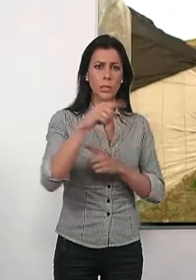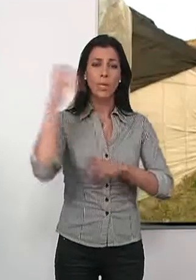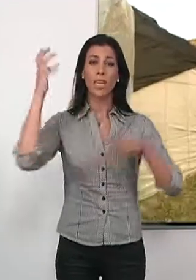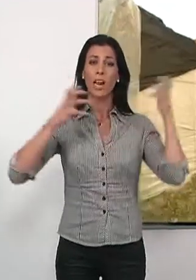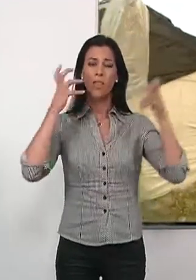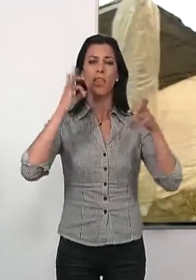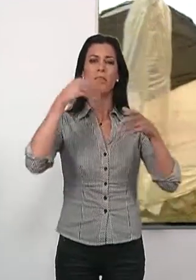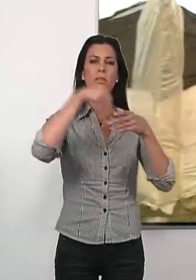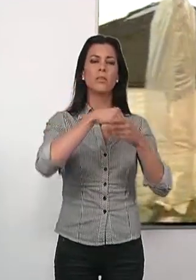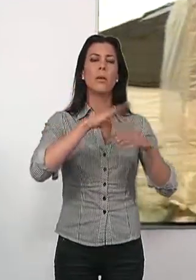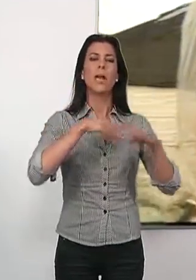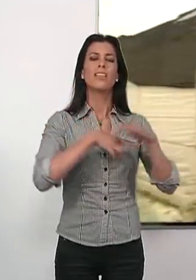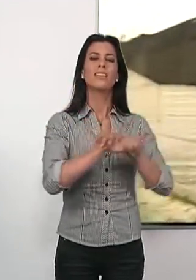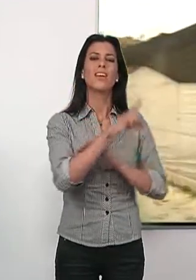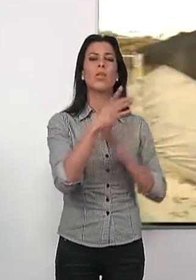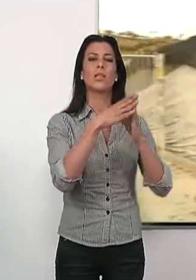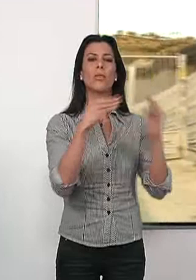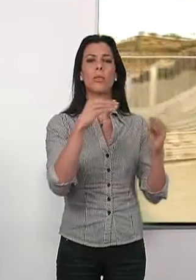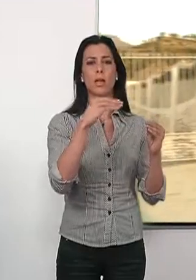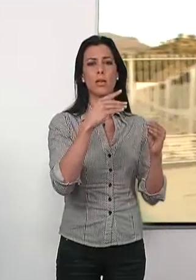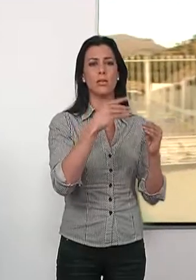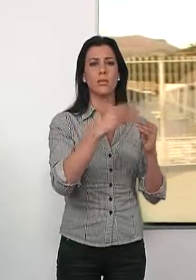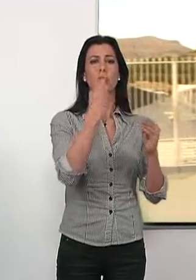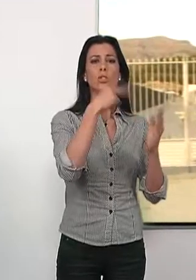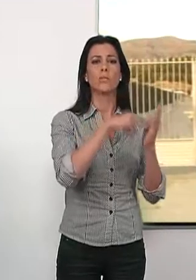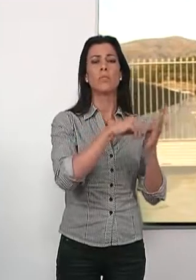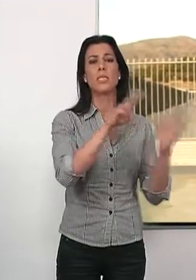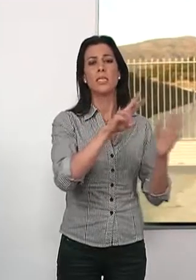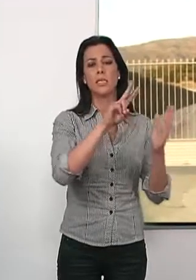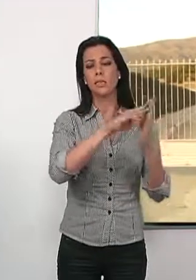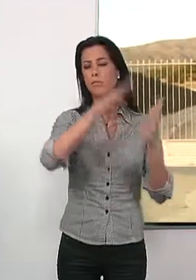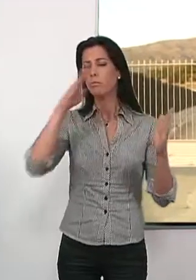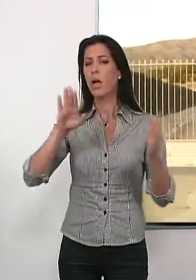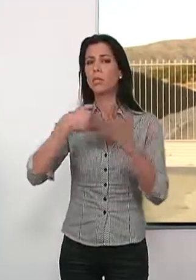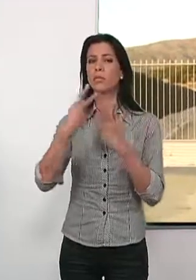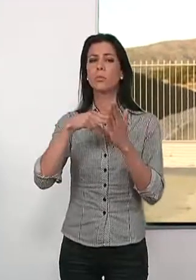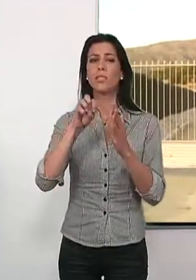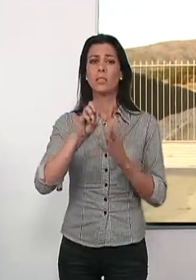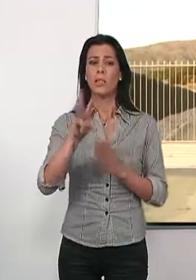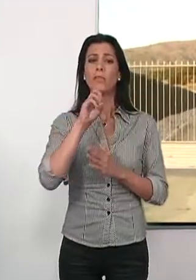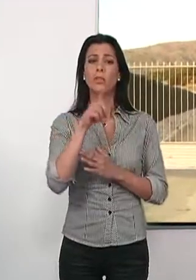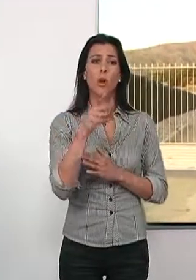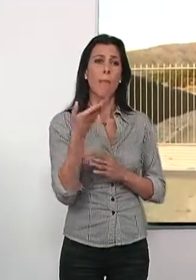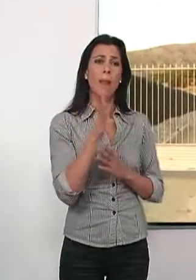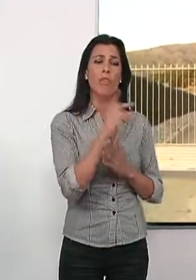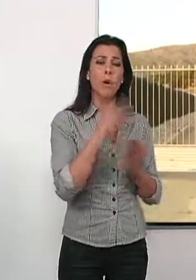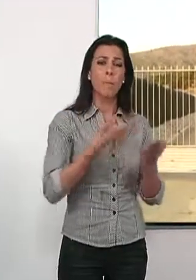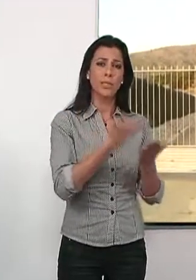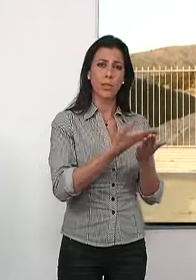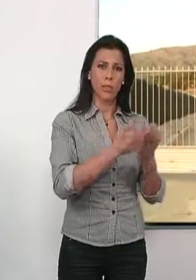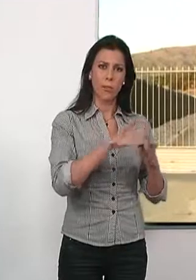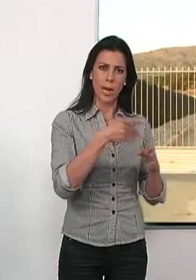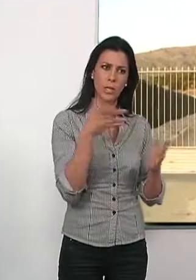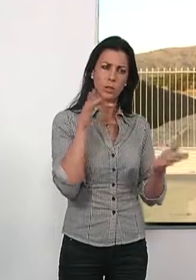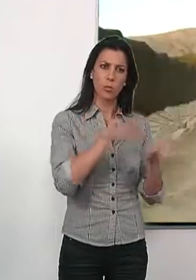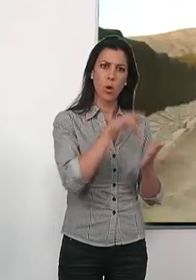en el marco del programa de desarrollo rural de andalucía 2007-2013 el plazo de presentación de